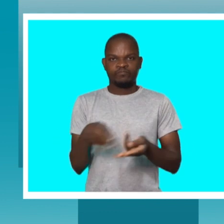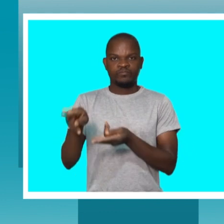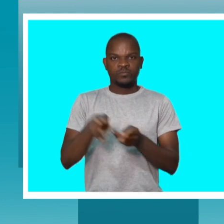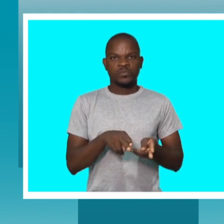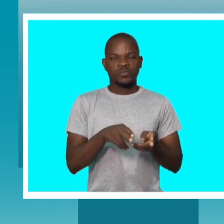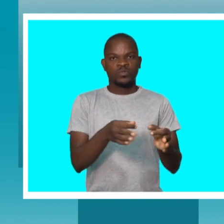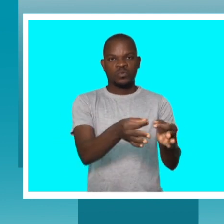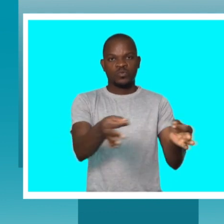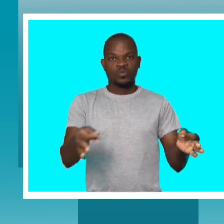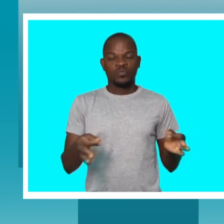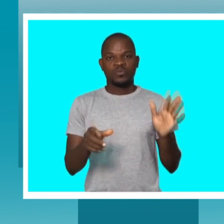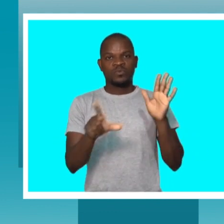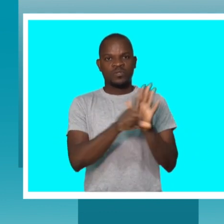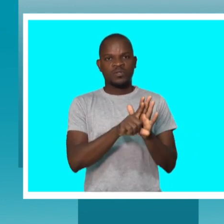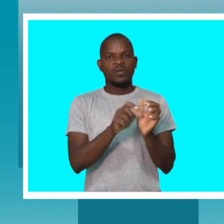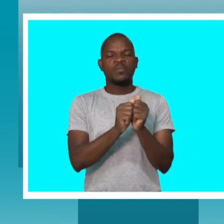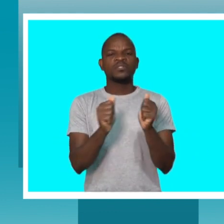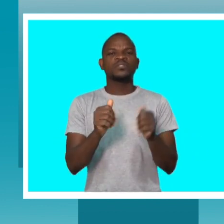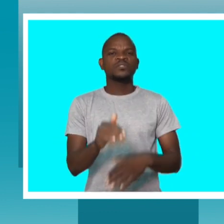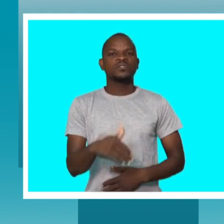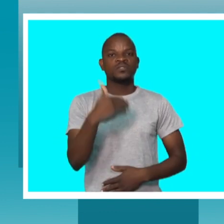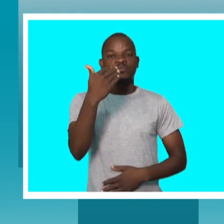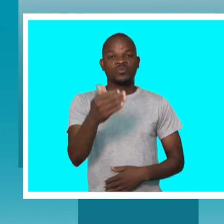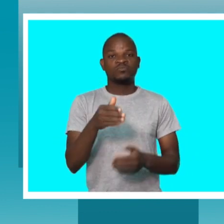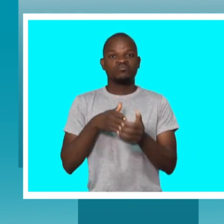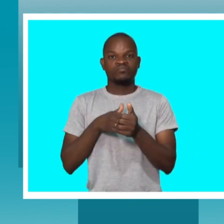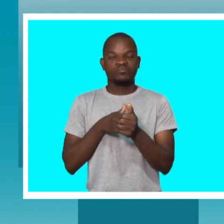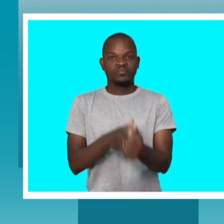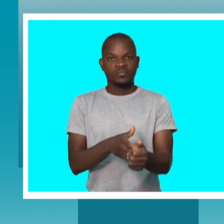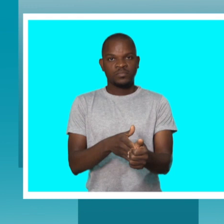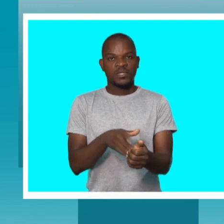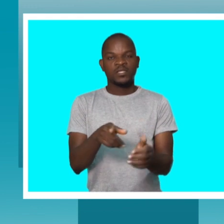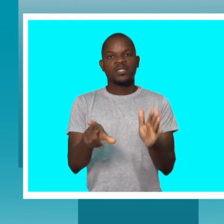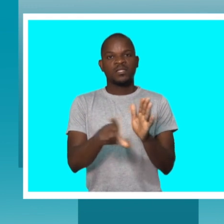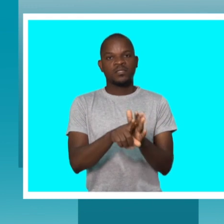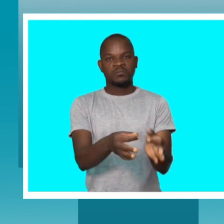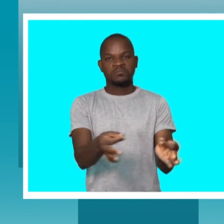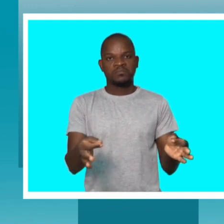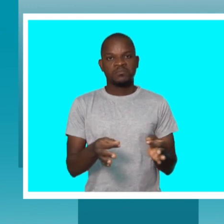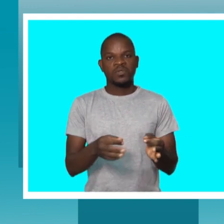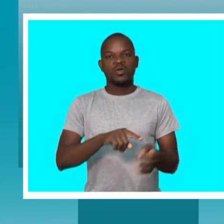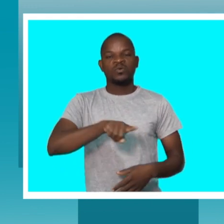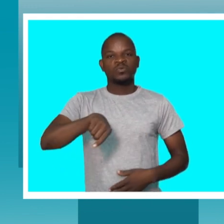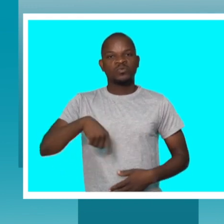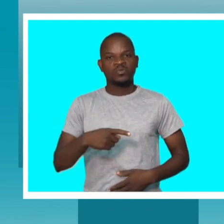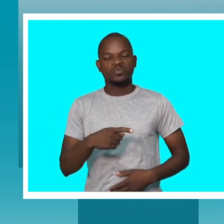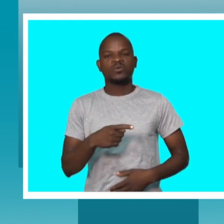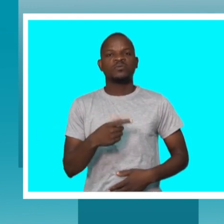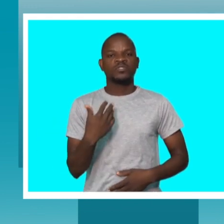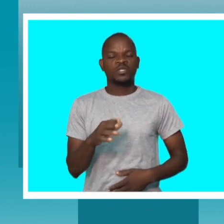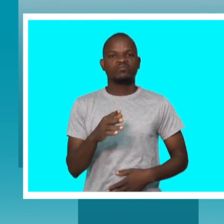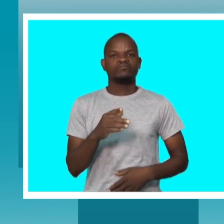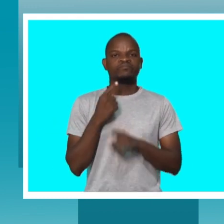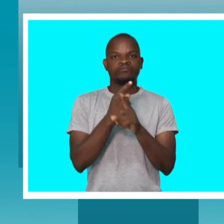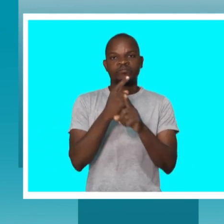convenção, mas quando vamos àquilo que é a implementação, nós temos andado ao nível das províncias,